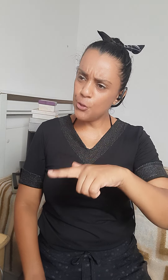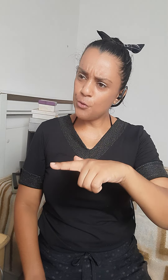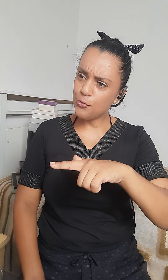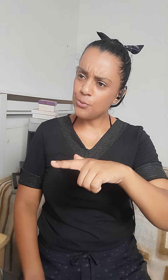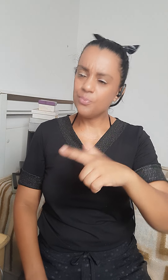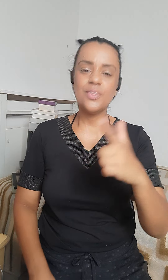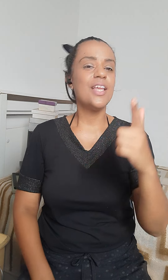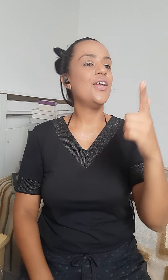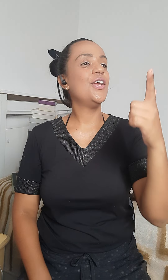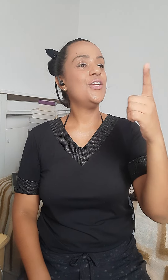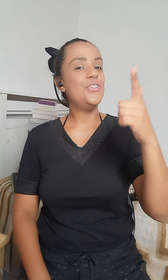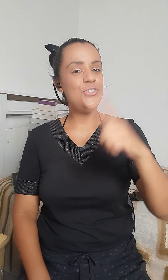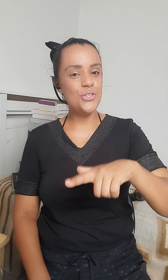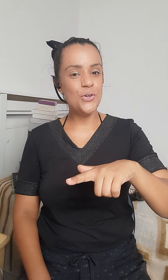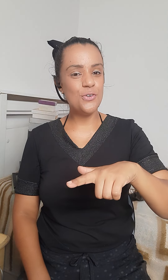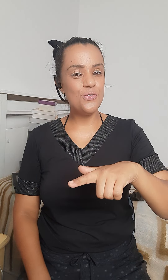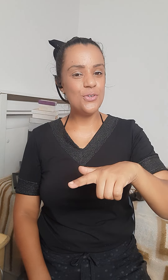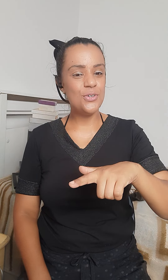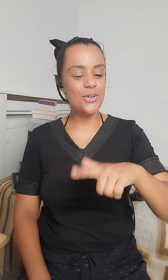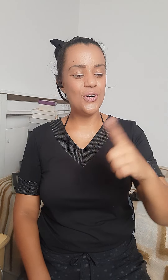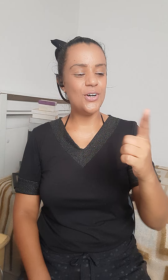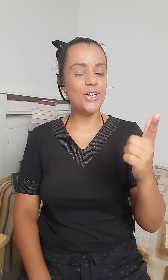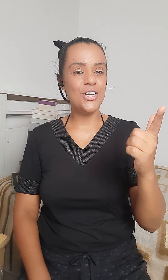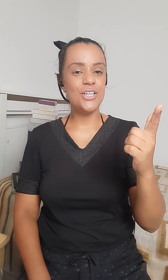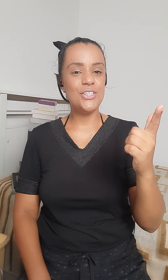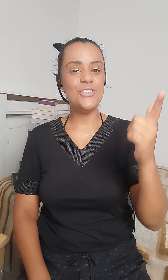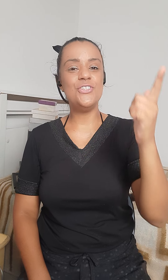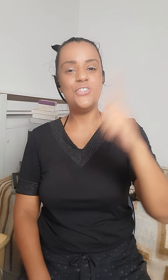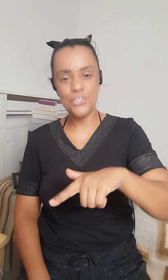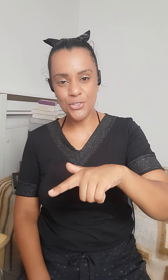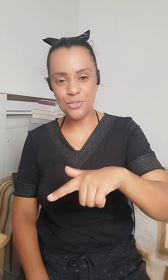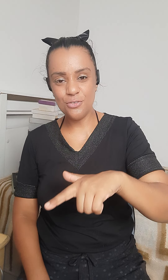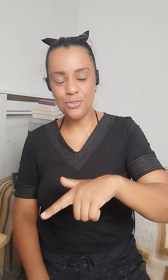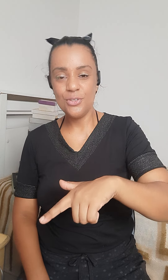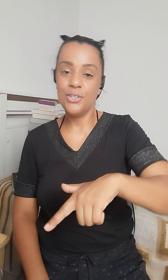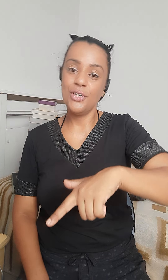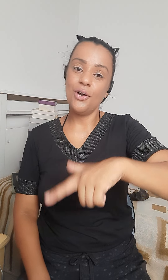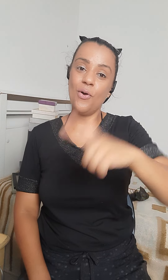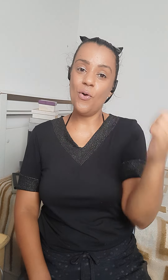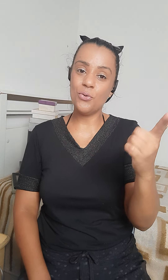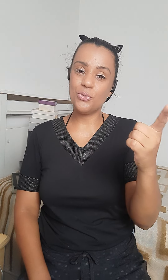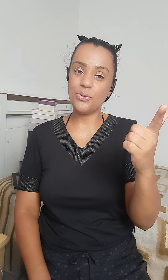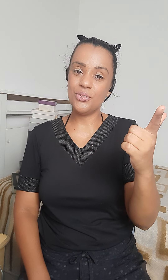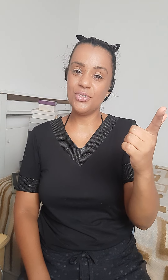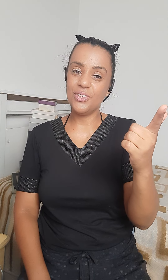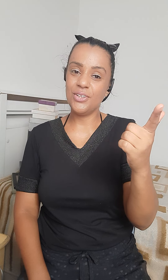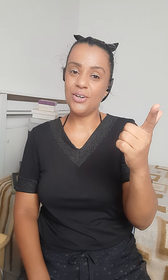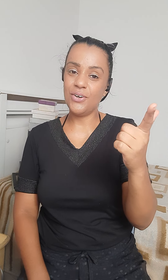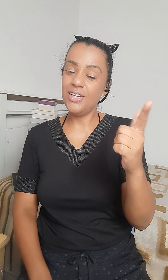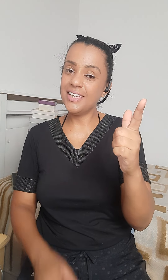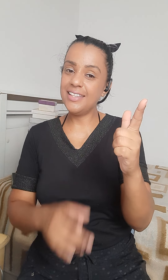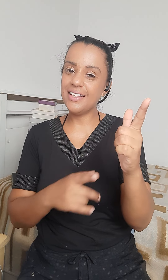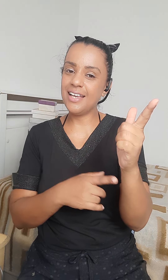novo, de novo, ó, de novo, outro. Olha que detalhe,